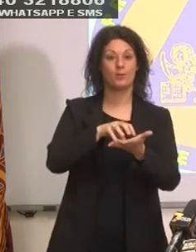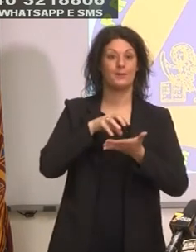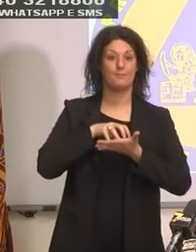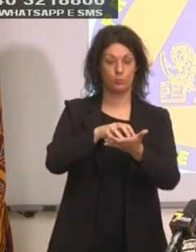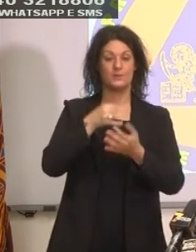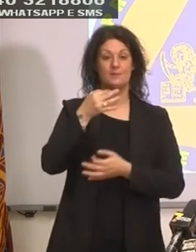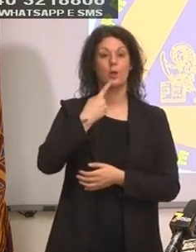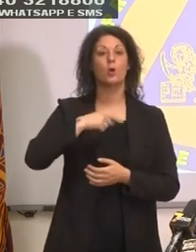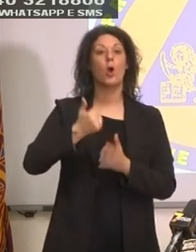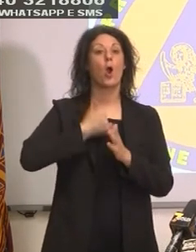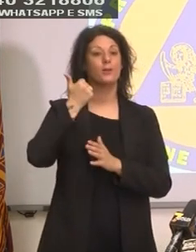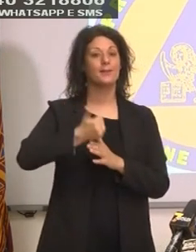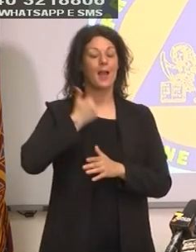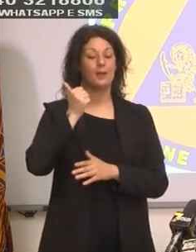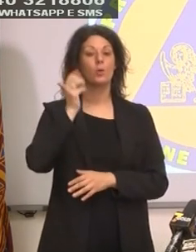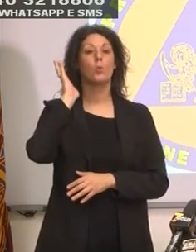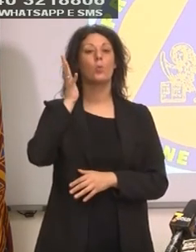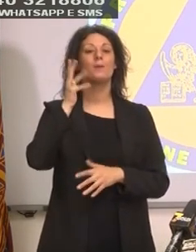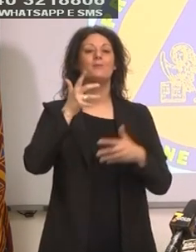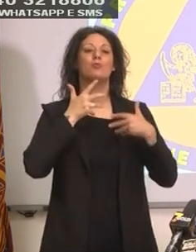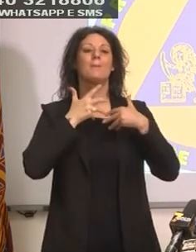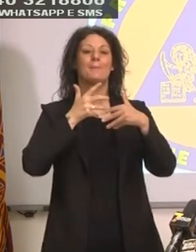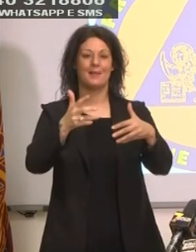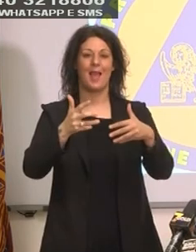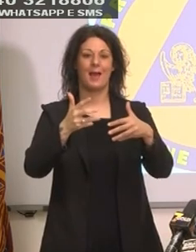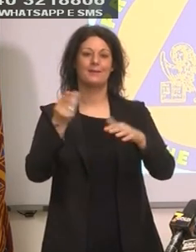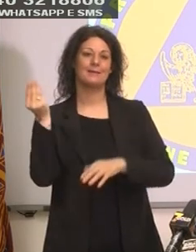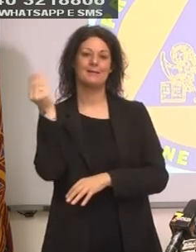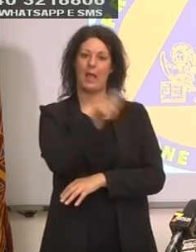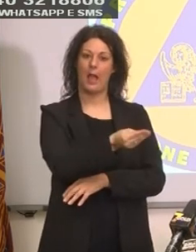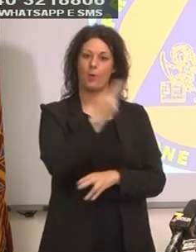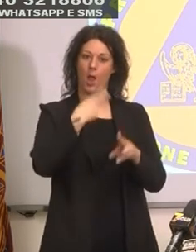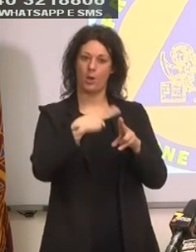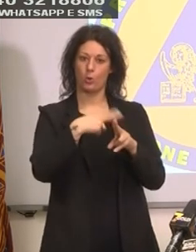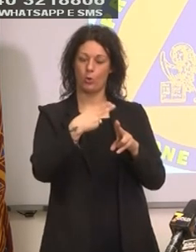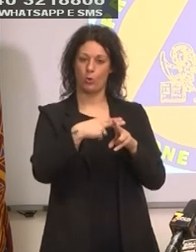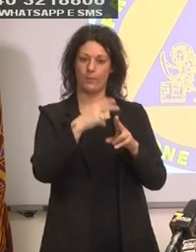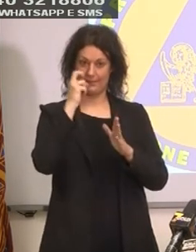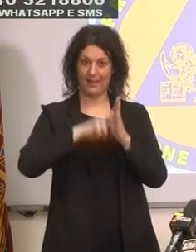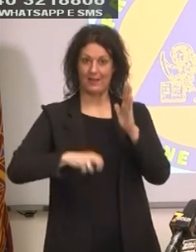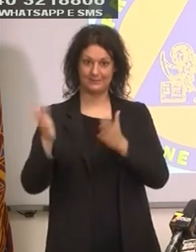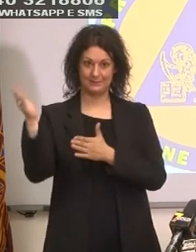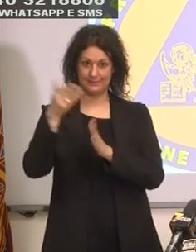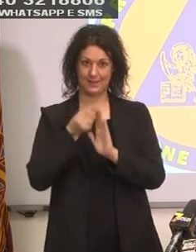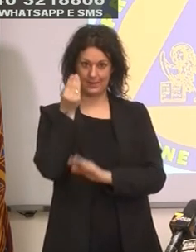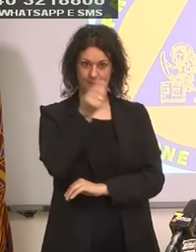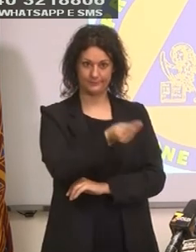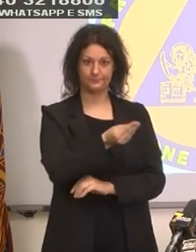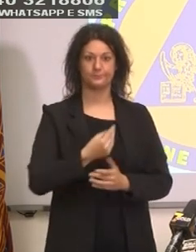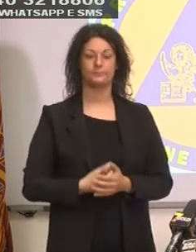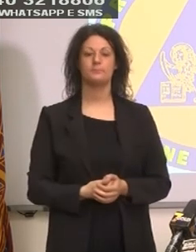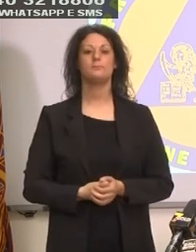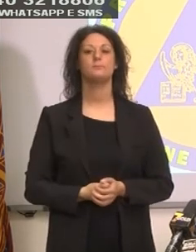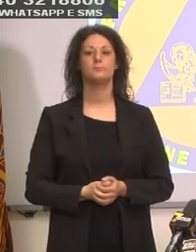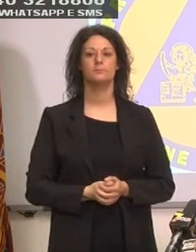ogni anno 15 miliardi di euro di tasse venete a Roma. Noi siamo sempre quelli dell'autonomia, se qualcuno si fosse perso per strada